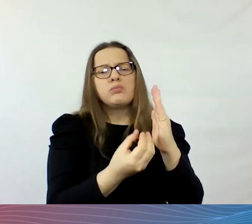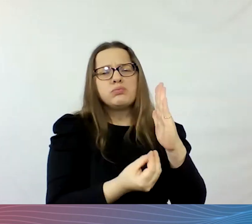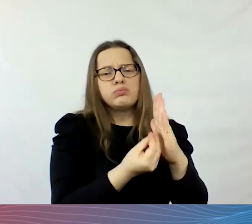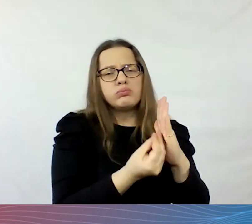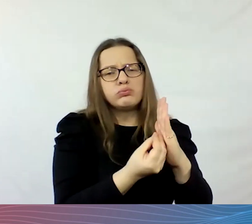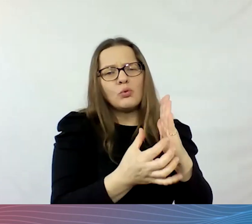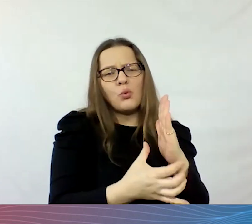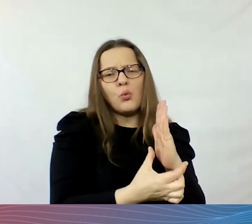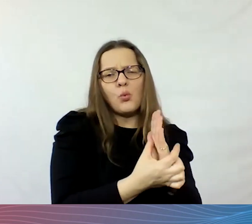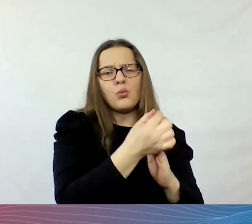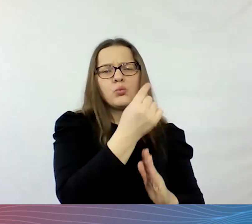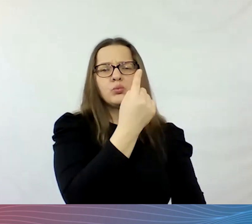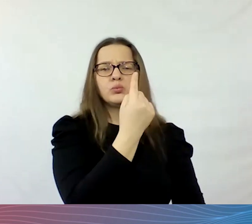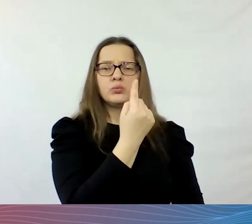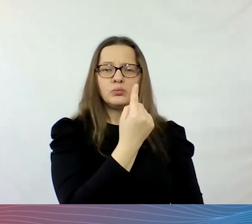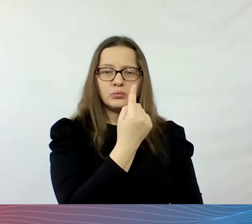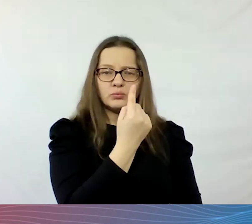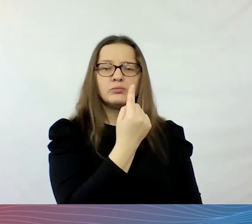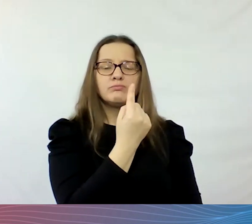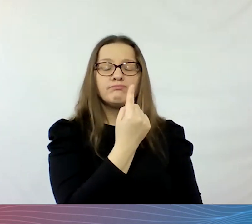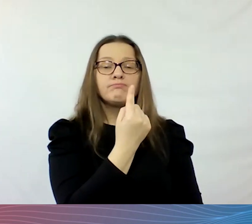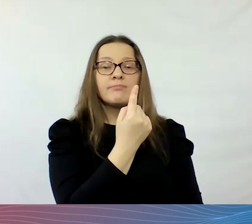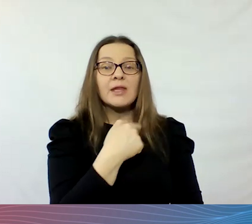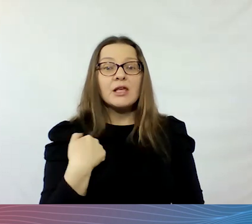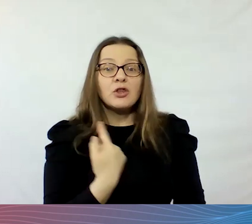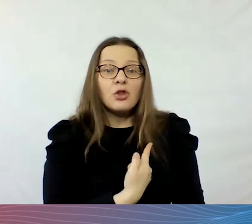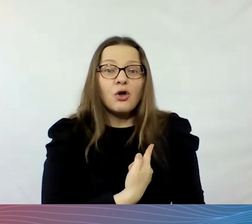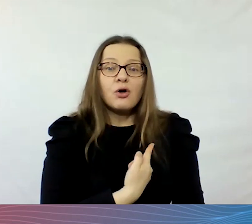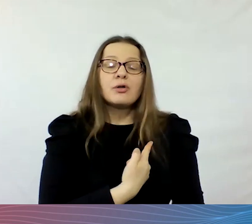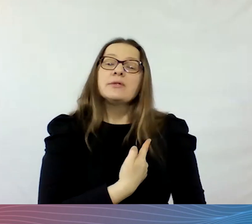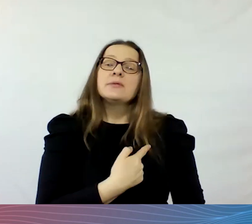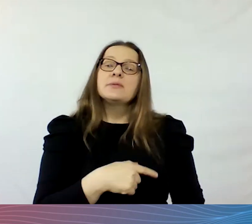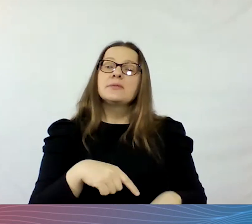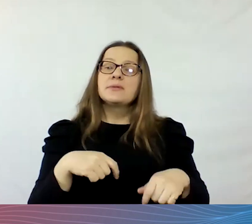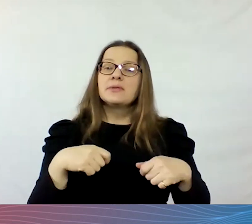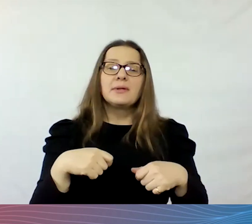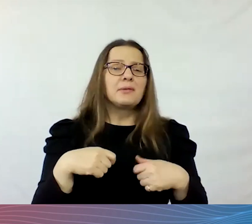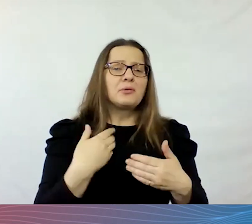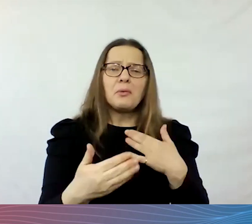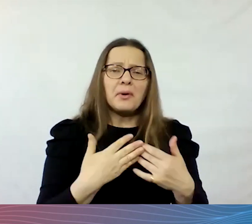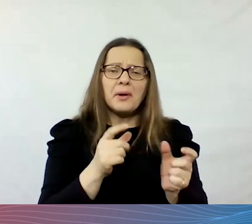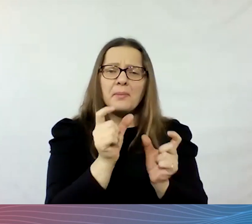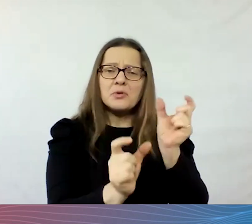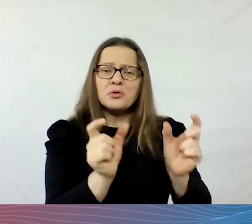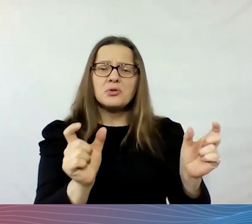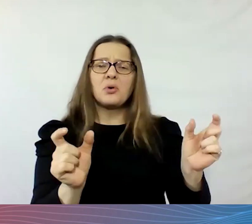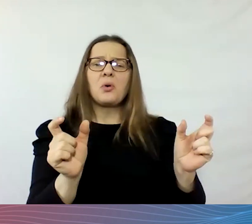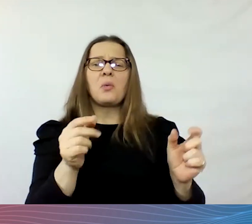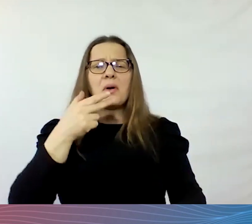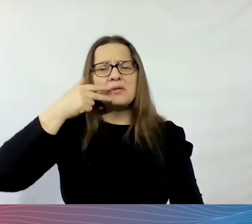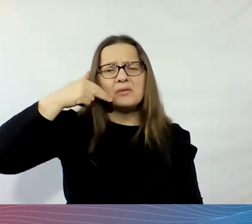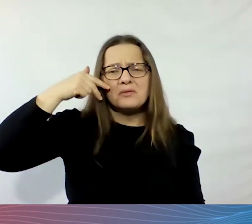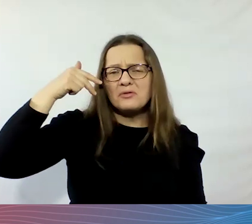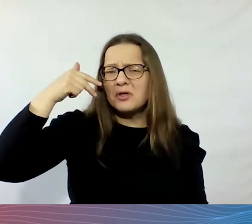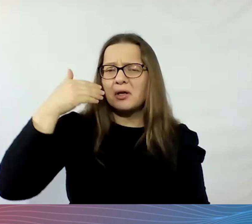e a todos nós foi dado beber de um só Espírito. Irmão,